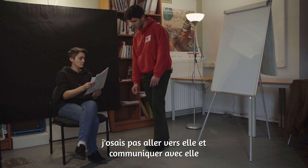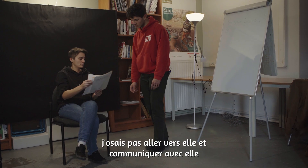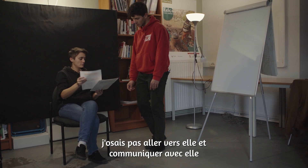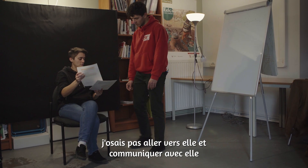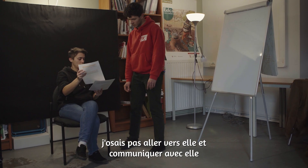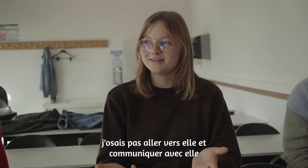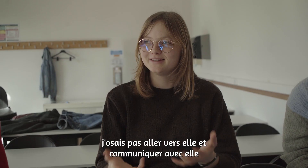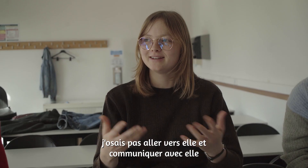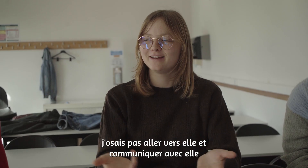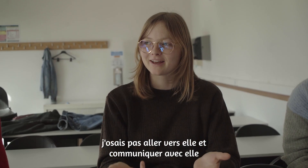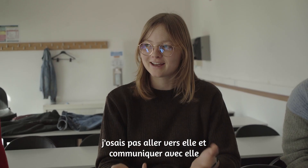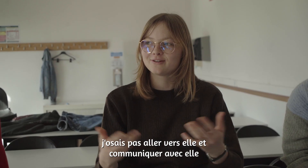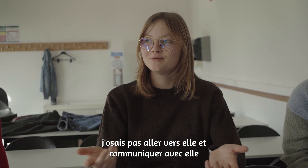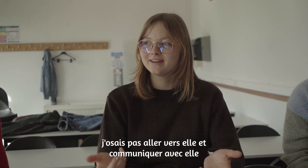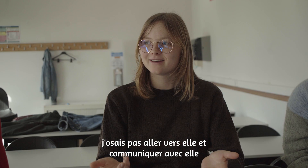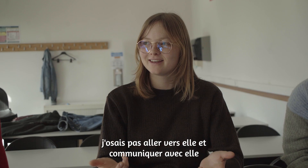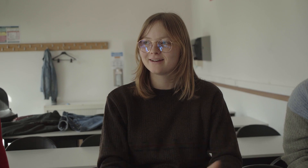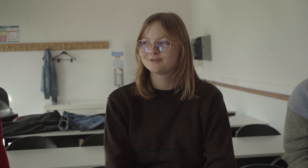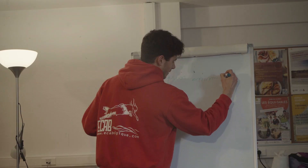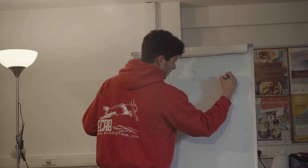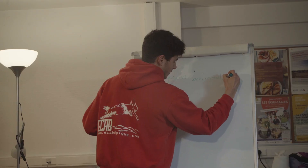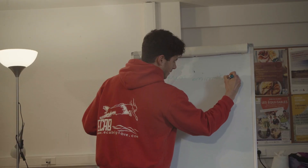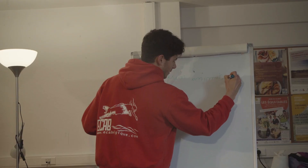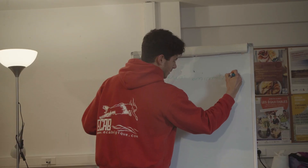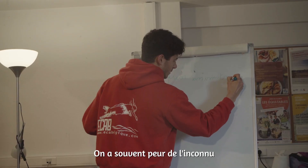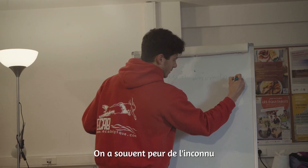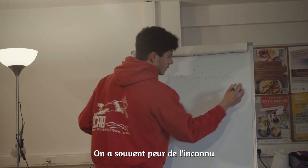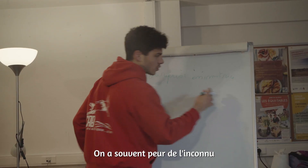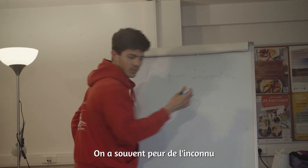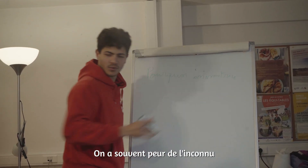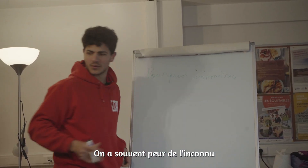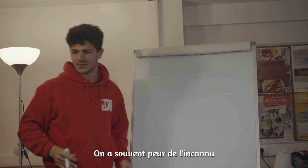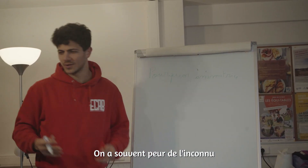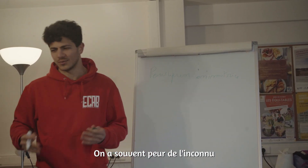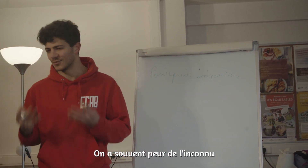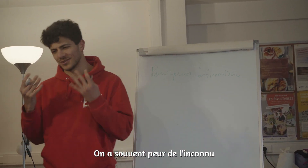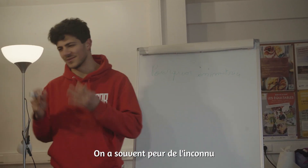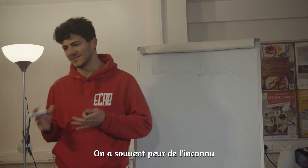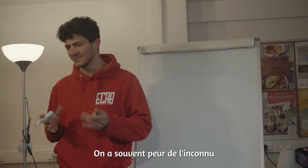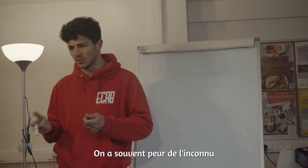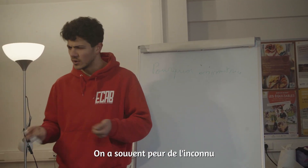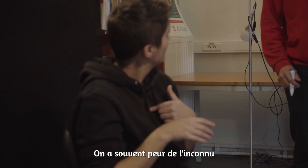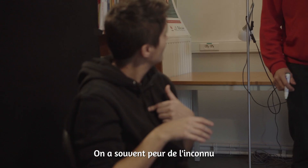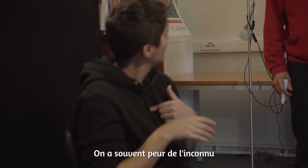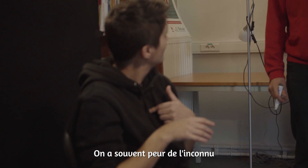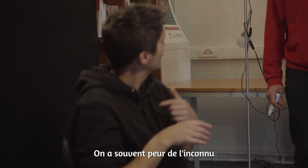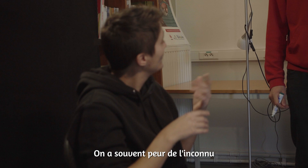j'osais pas lui aller vers elle et communiquer avec elle. On a souvent peur de l'inconnu et